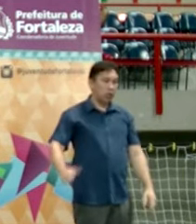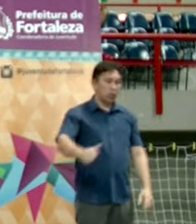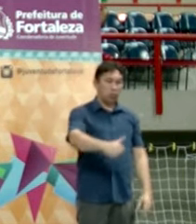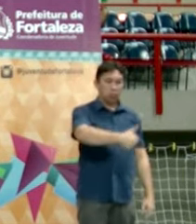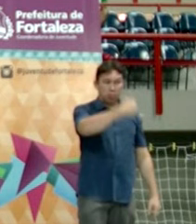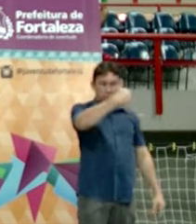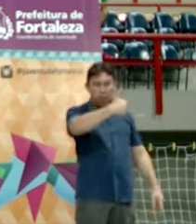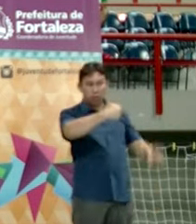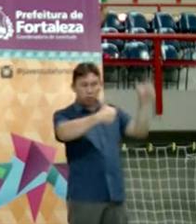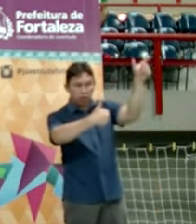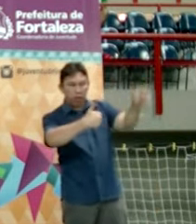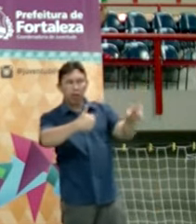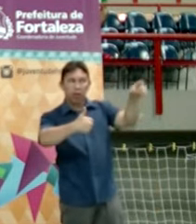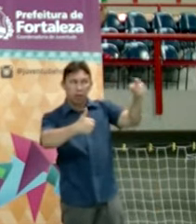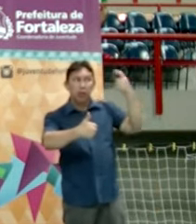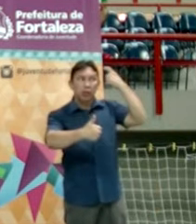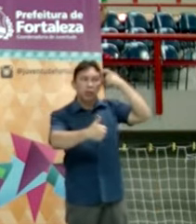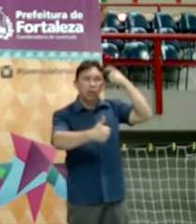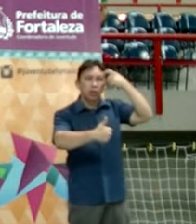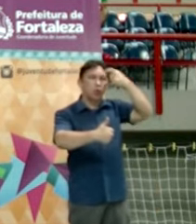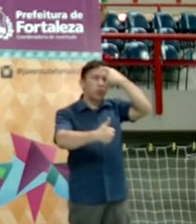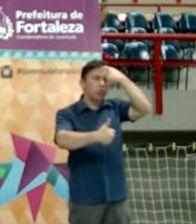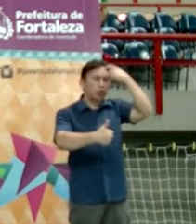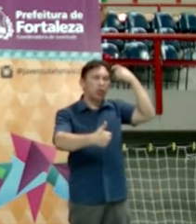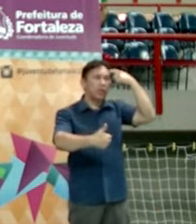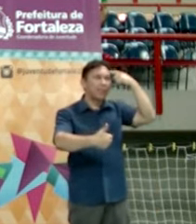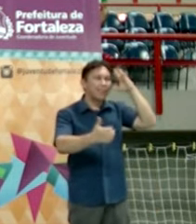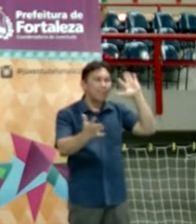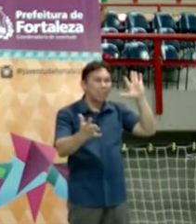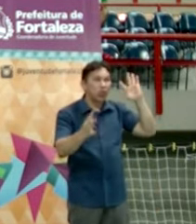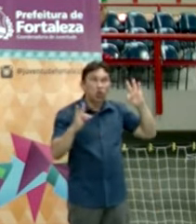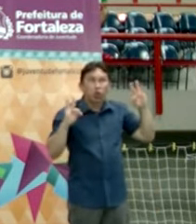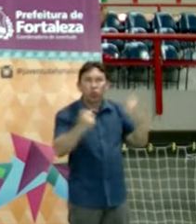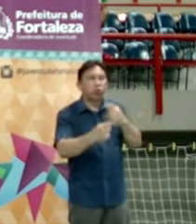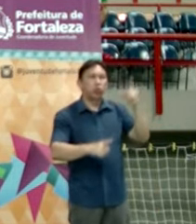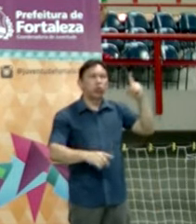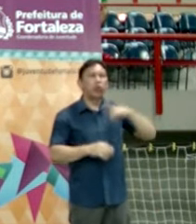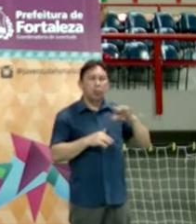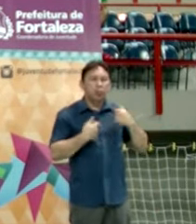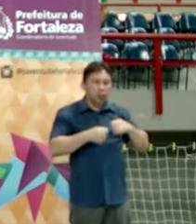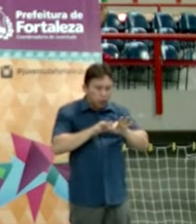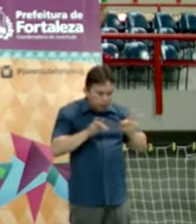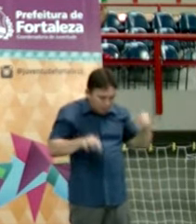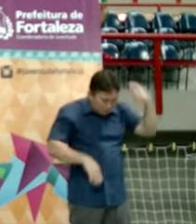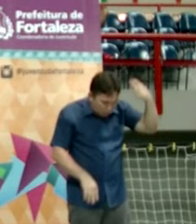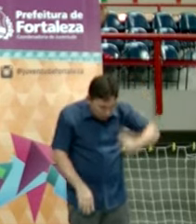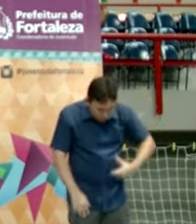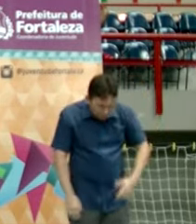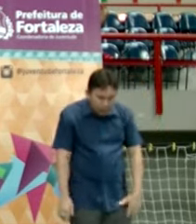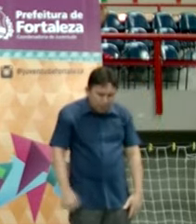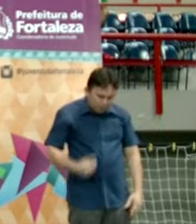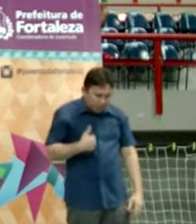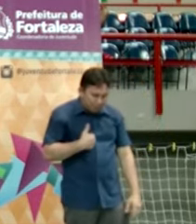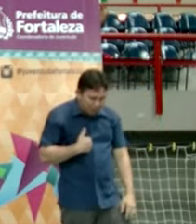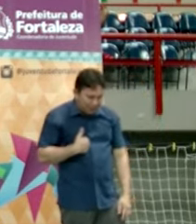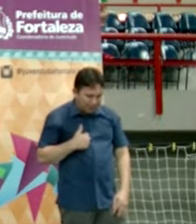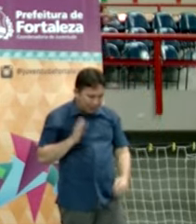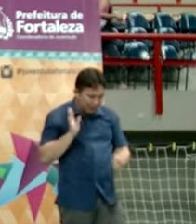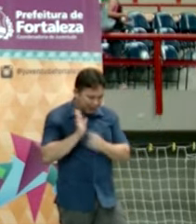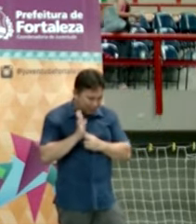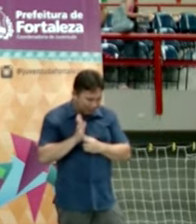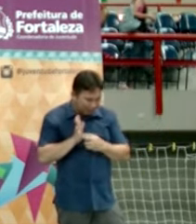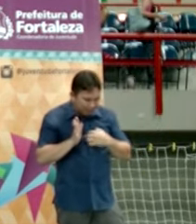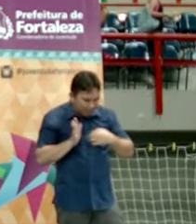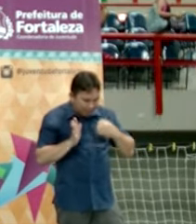tinha que se conscientizar que não sabia. Na hora que ela tiver consciência de dizer assim, eu sou ignorante,